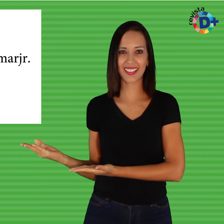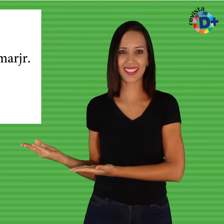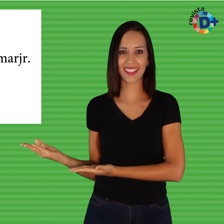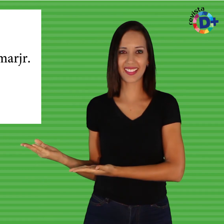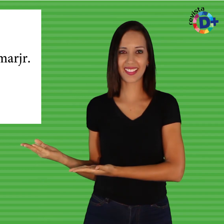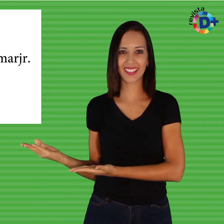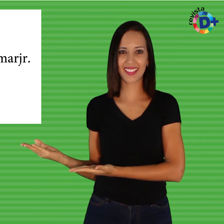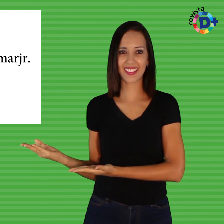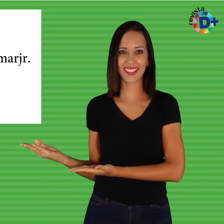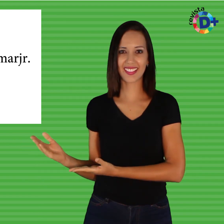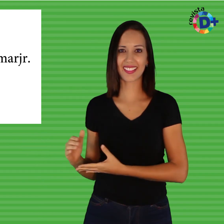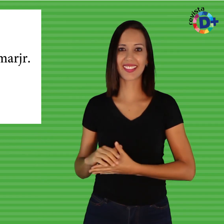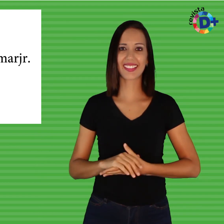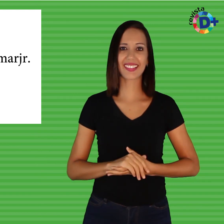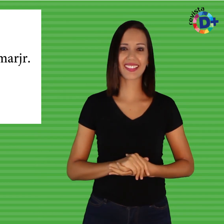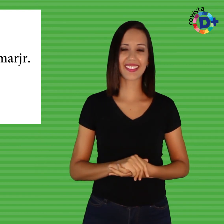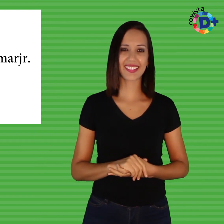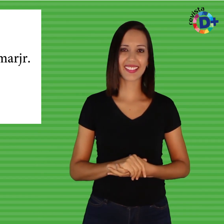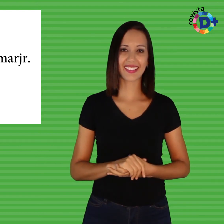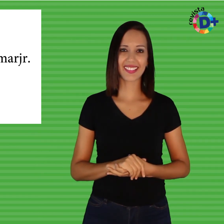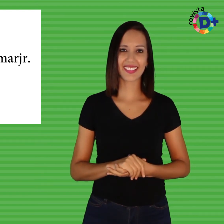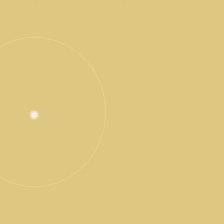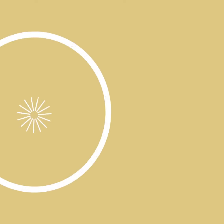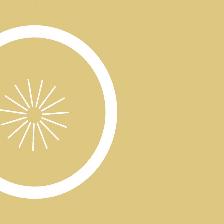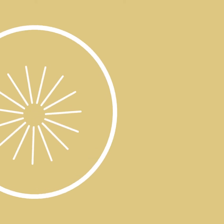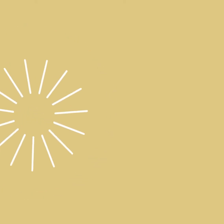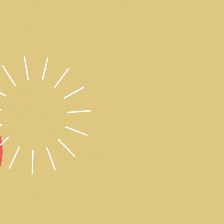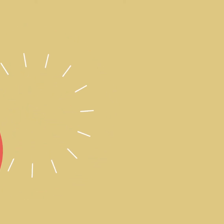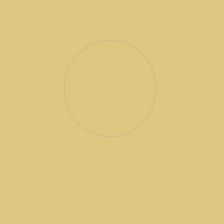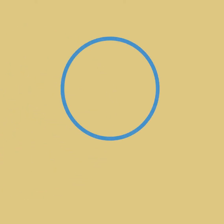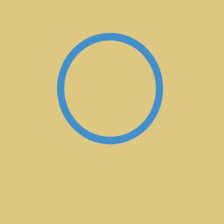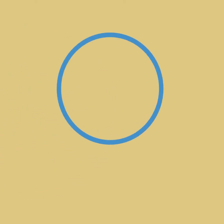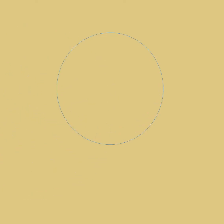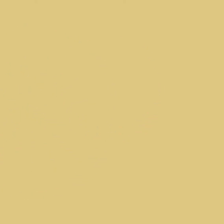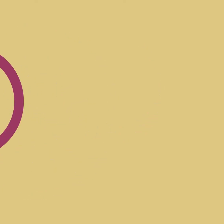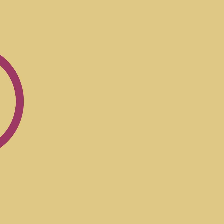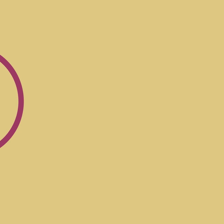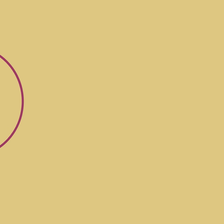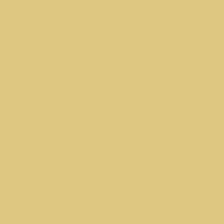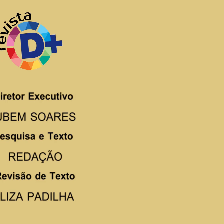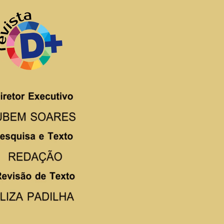www.institutoneymarjunior.org.br/instituto.